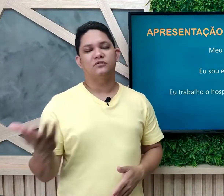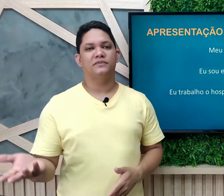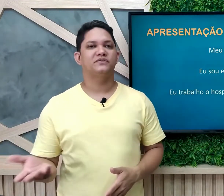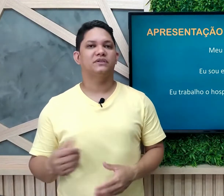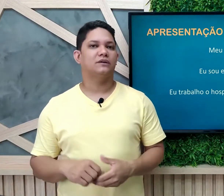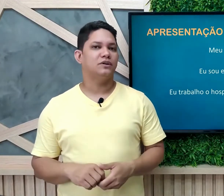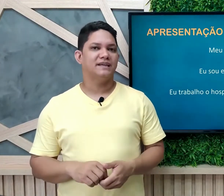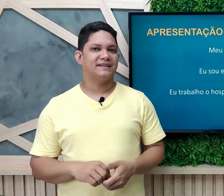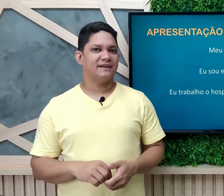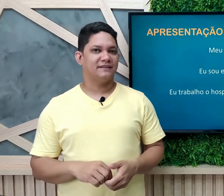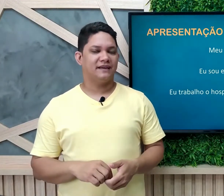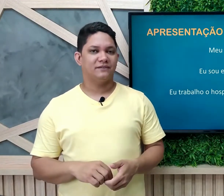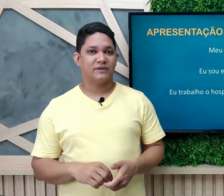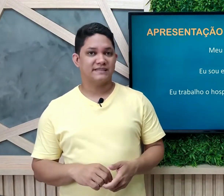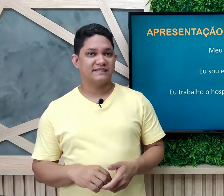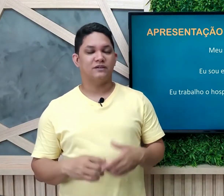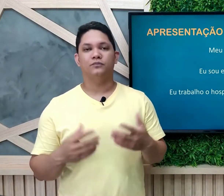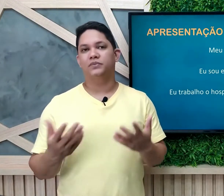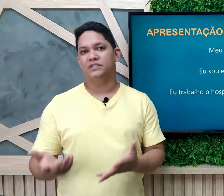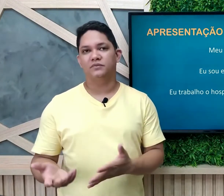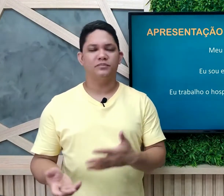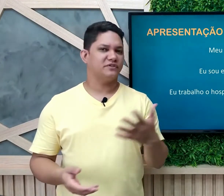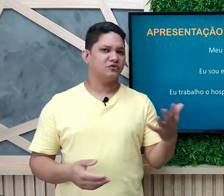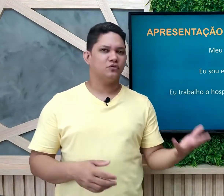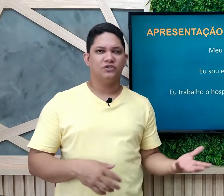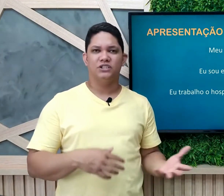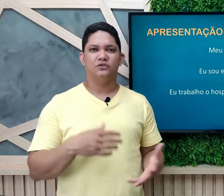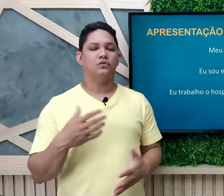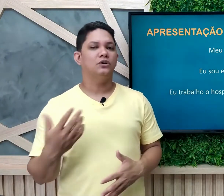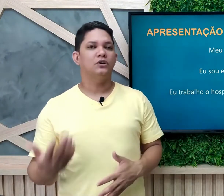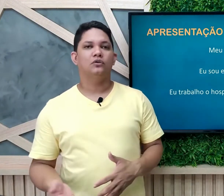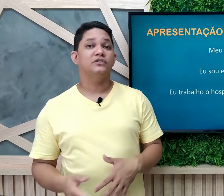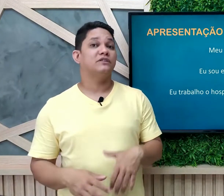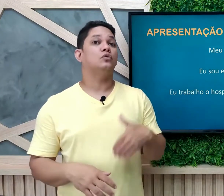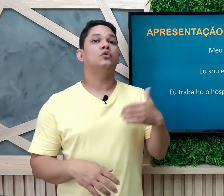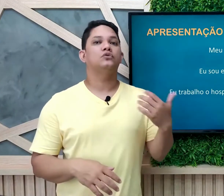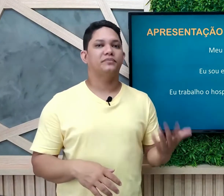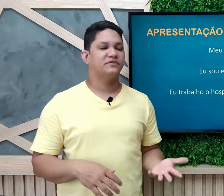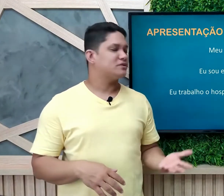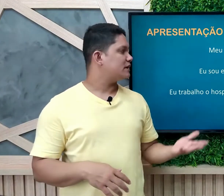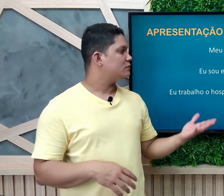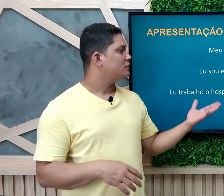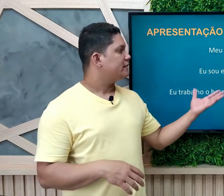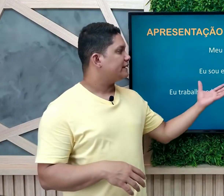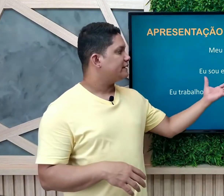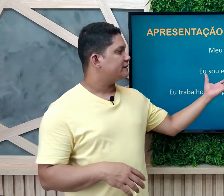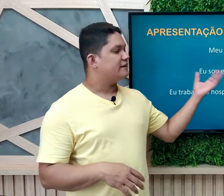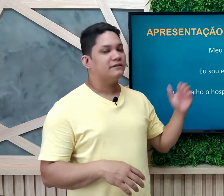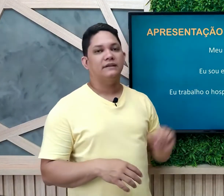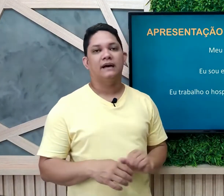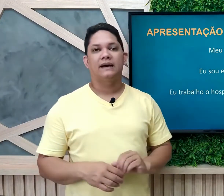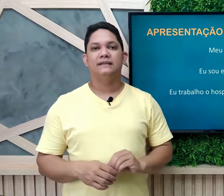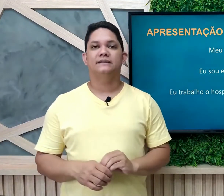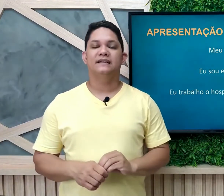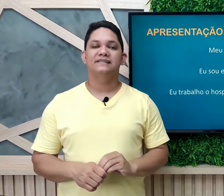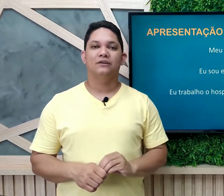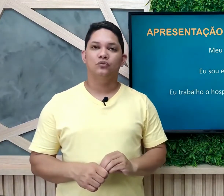um profissional da educação, por exemplo, um professor, um diretor, ou você é outro profissional da área da